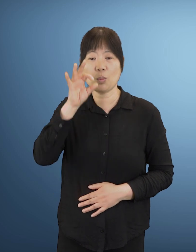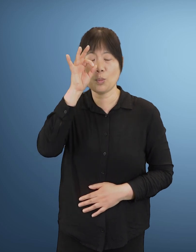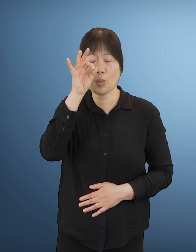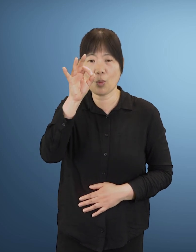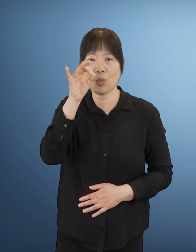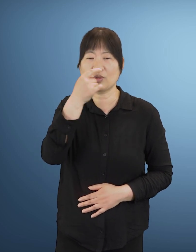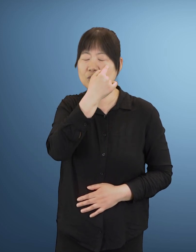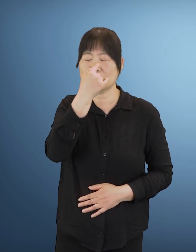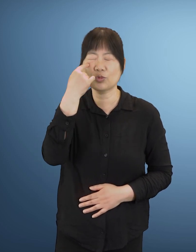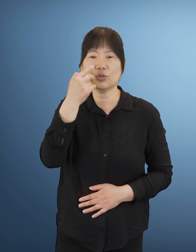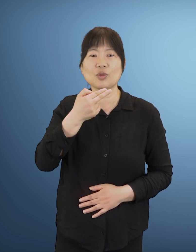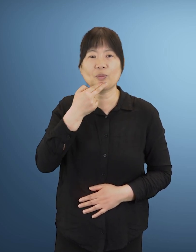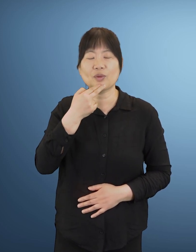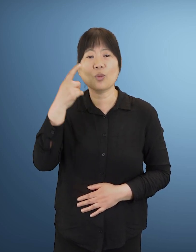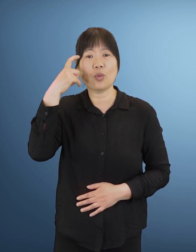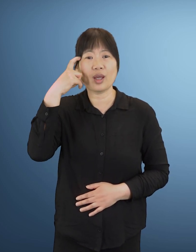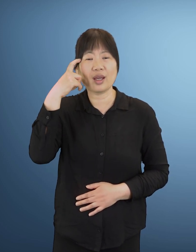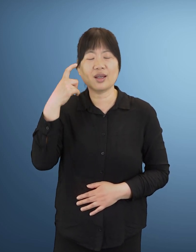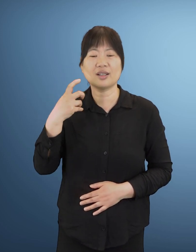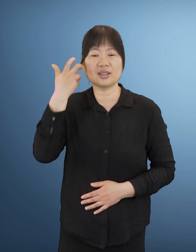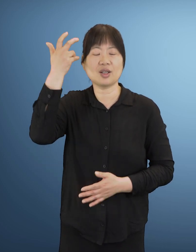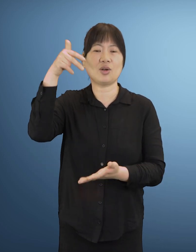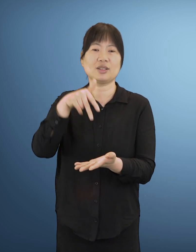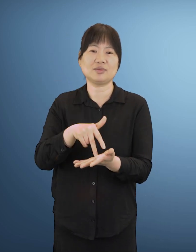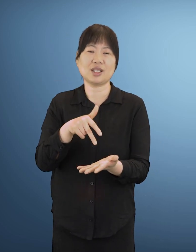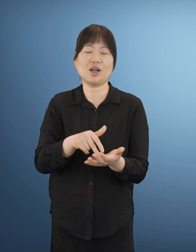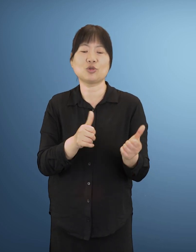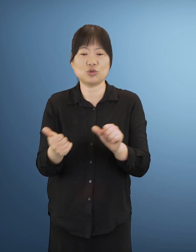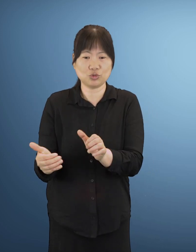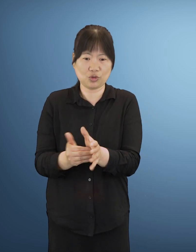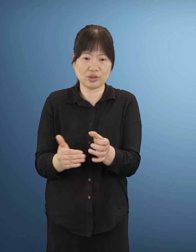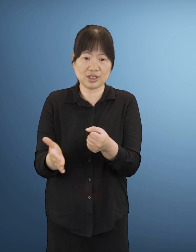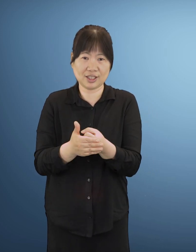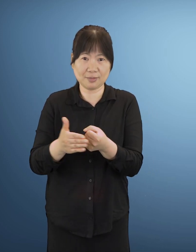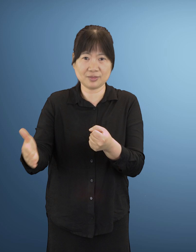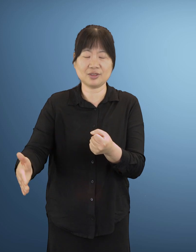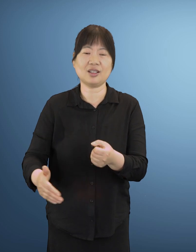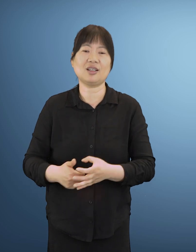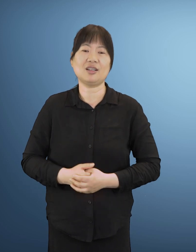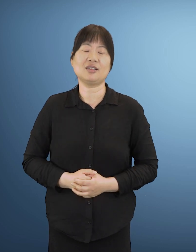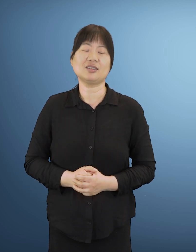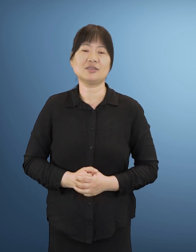있는 눈이 없었어요. 왜? 영적으로 죽어 있었던 상태이기 때문에.